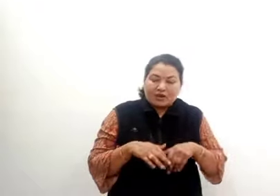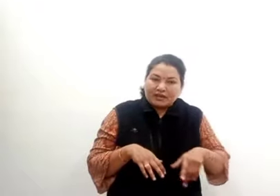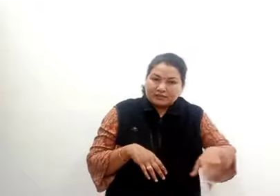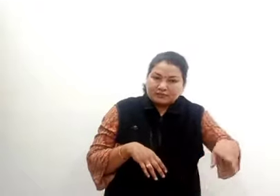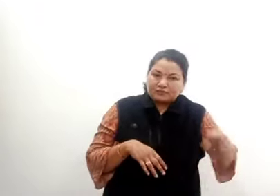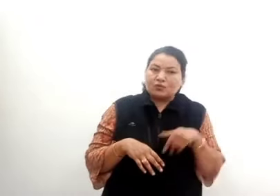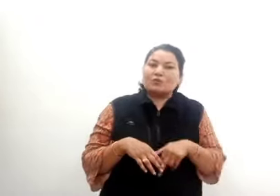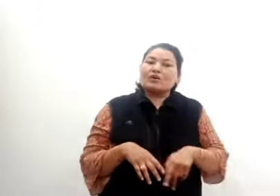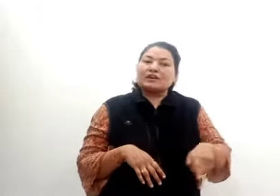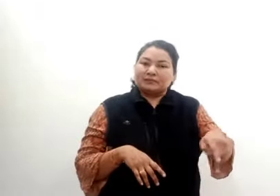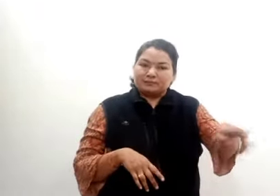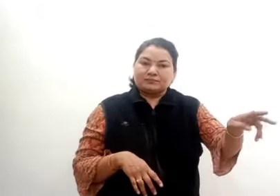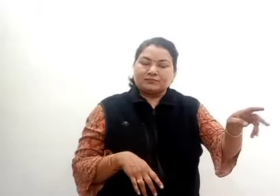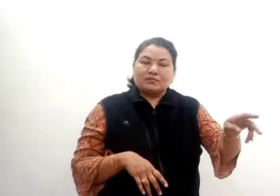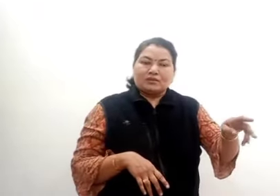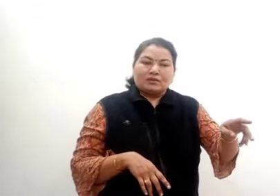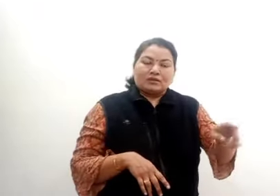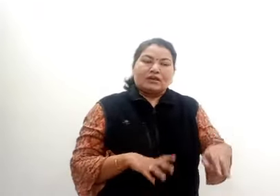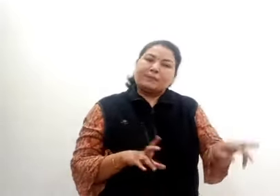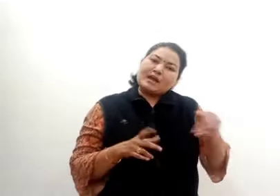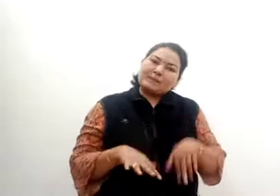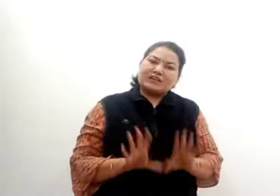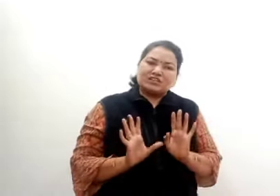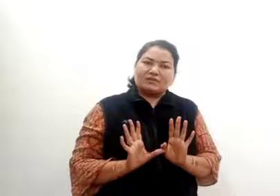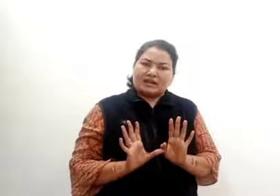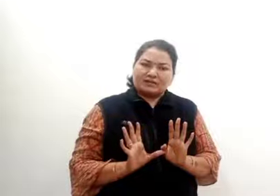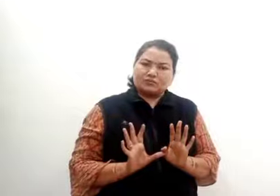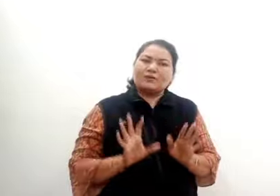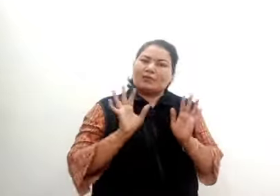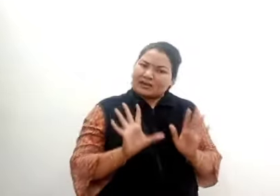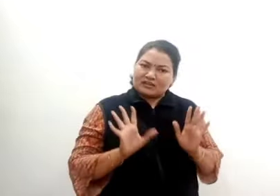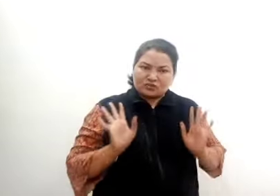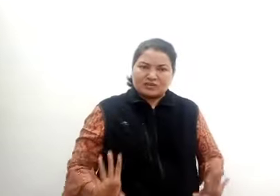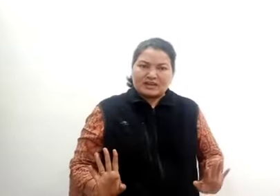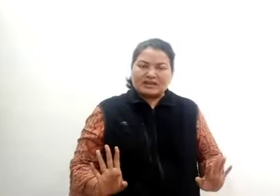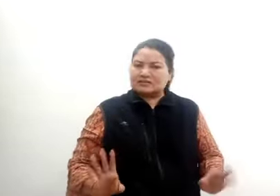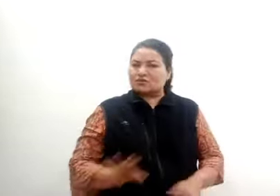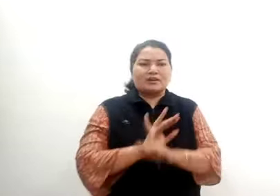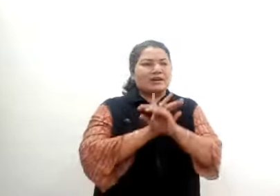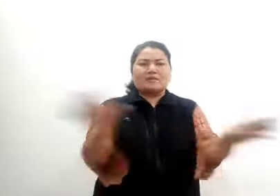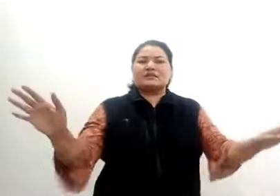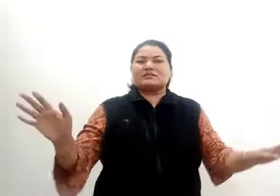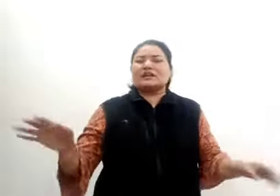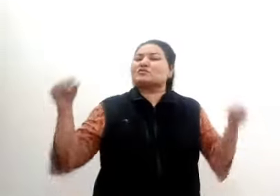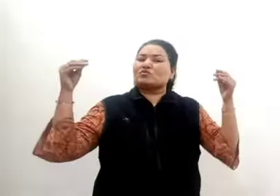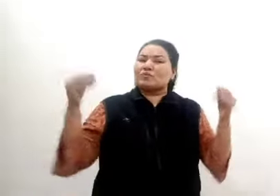वॉकिंग, यू आर वॉकिंग, हे पण आपल्या इच्छेवर आहे. तुम्हाला वाटलं तर तुम्ही चालायचं, तुम्हाला नाही वाटत चालायचं तर तुम्ही बसून